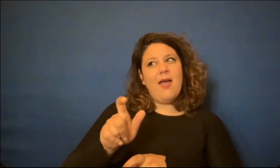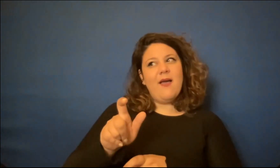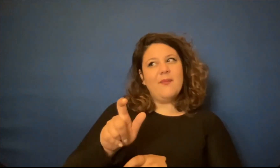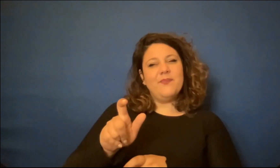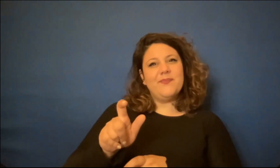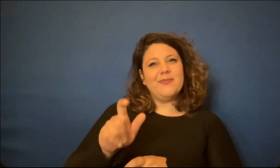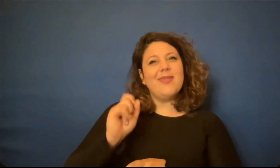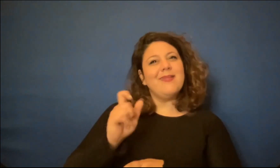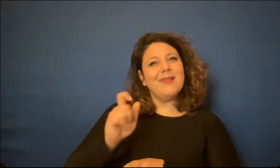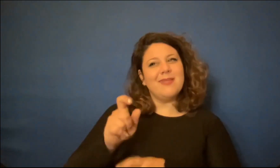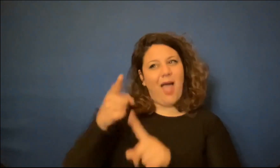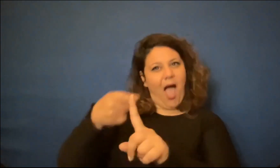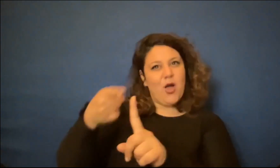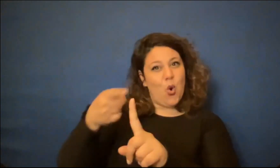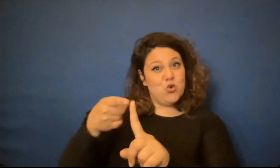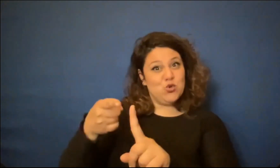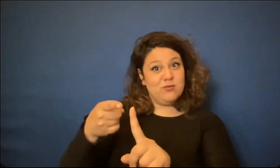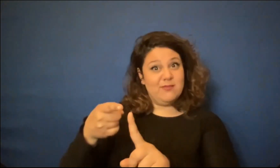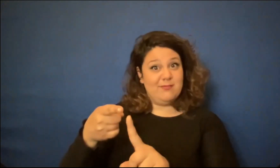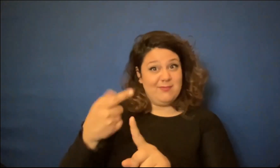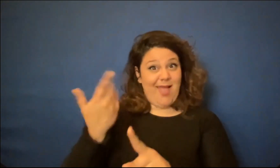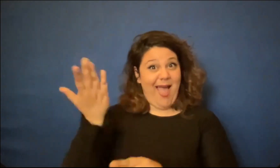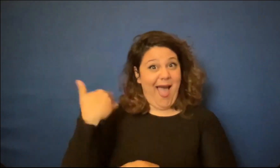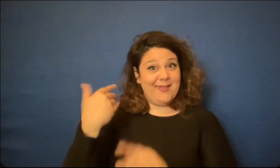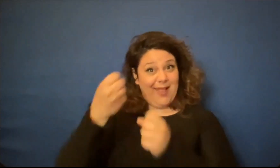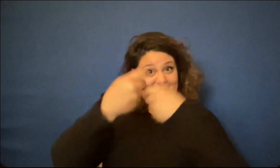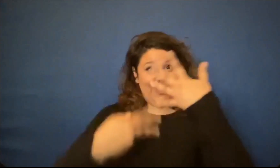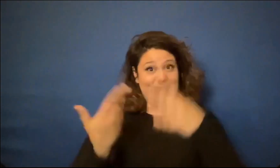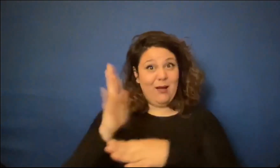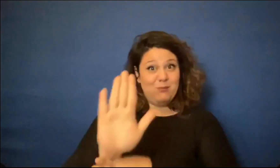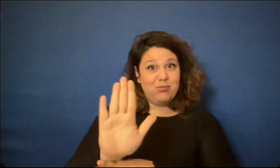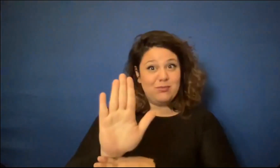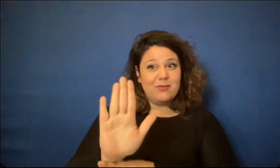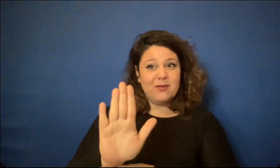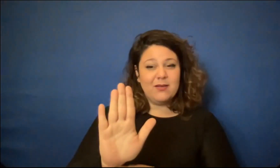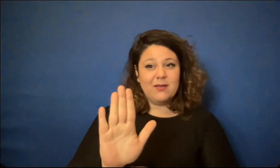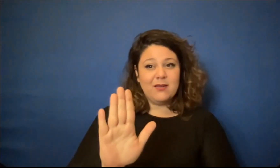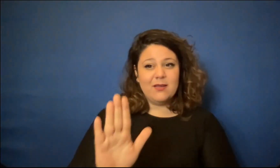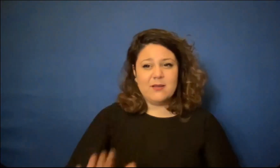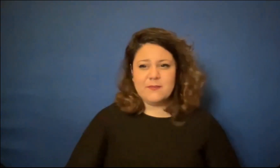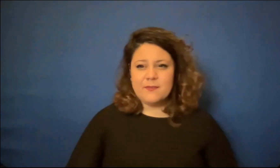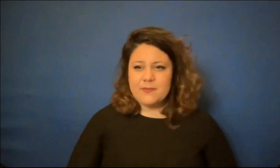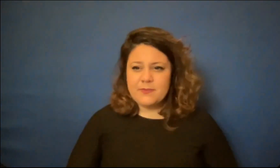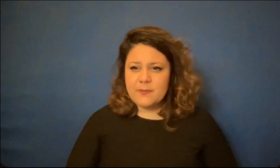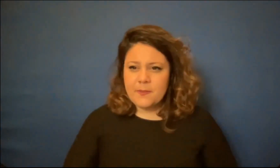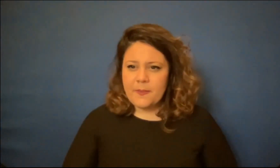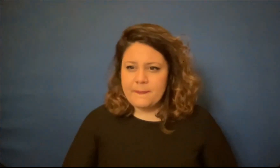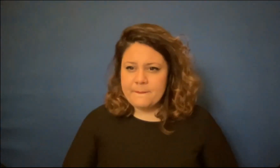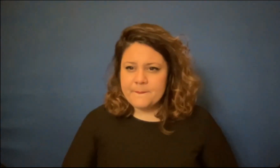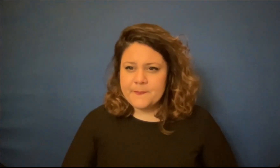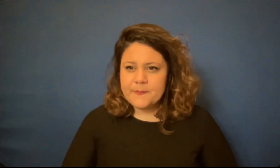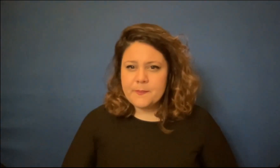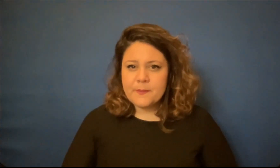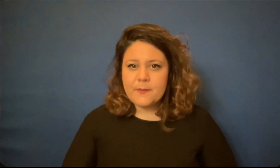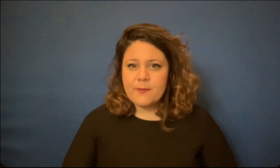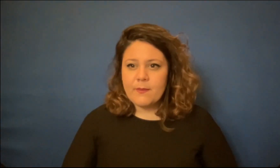A las personas que están en línea, ¿cómo se dice? Sí, ni en un lado ni en otro,